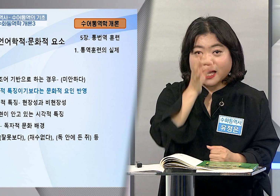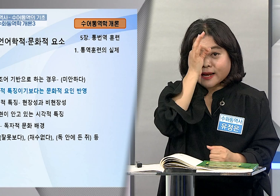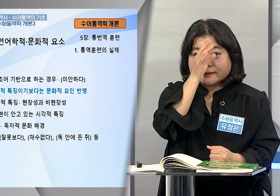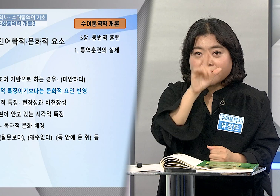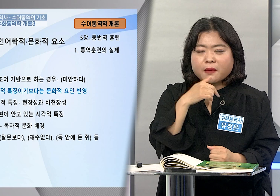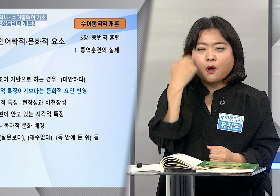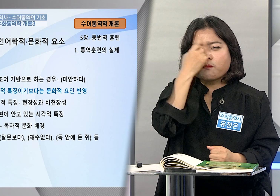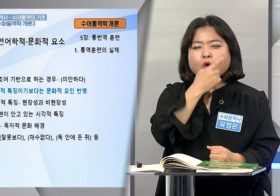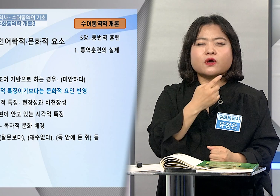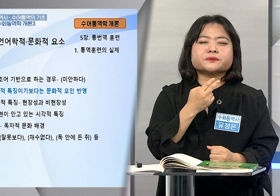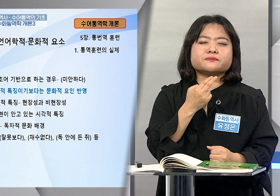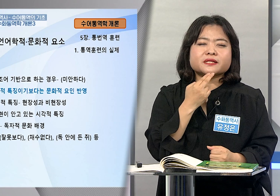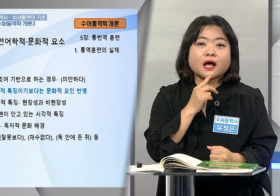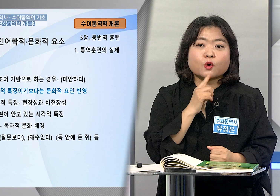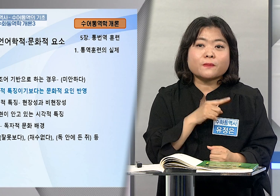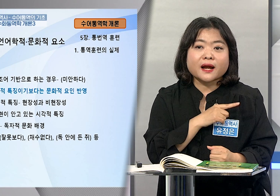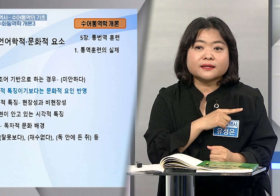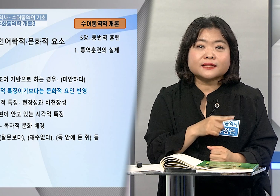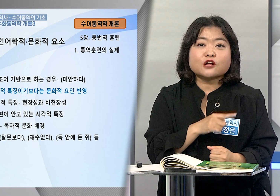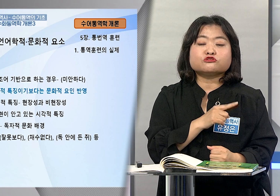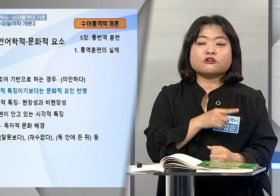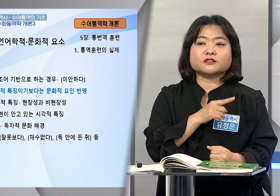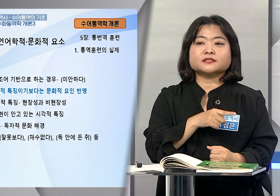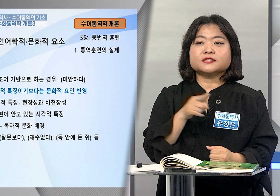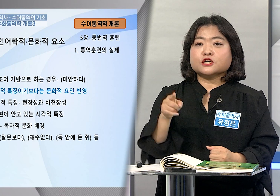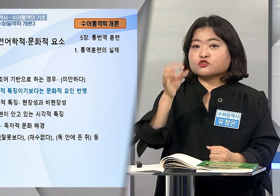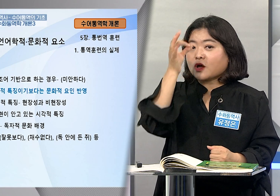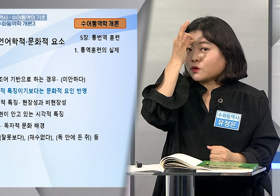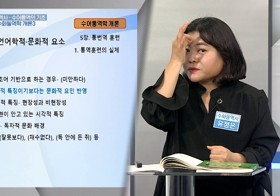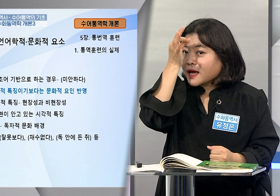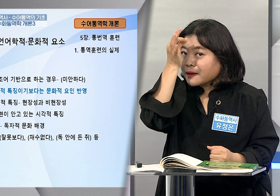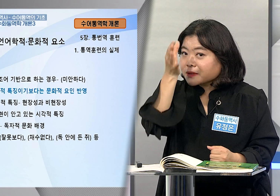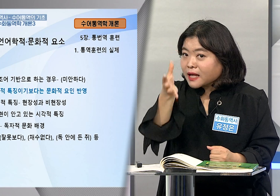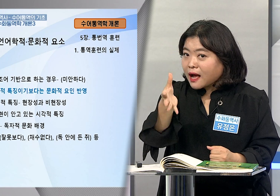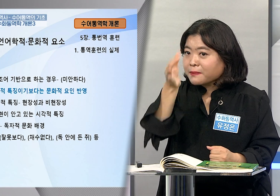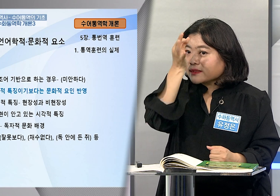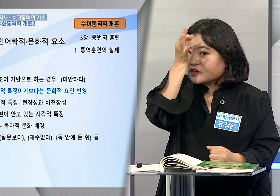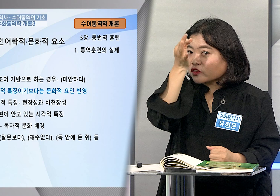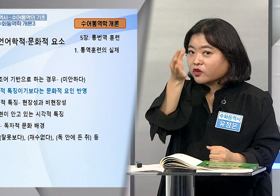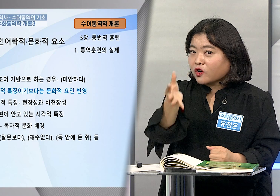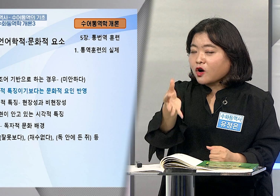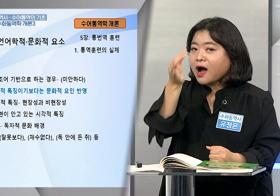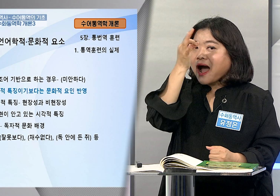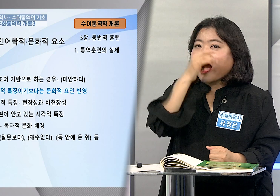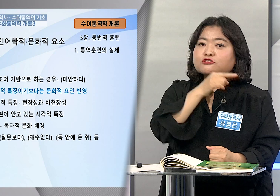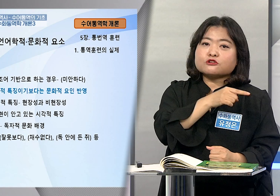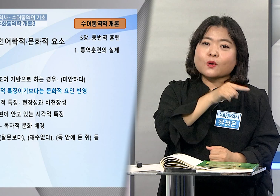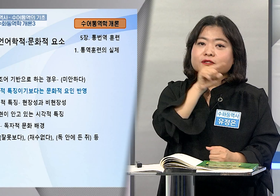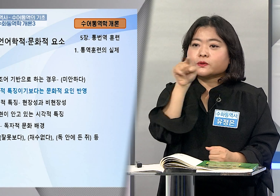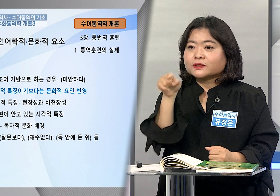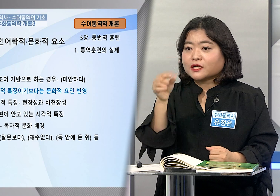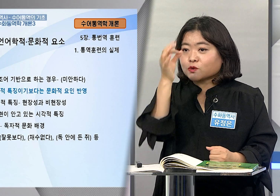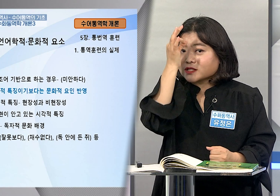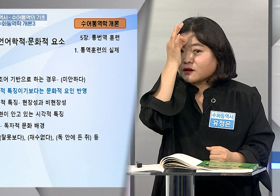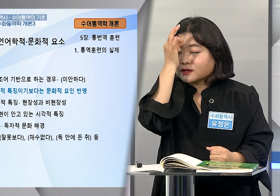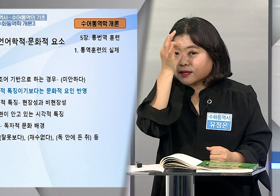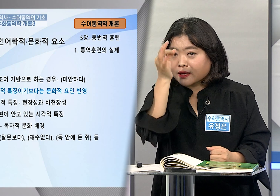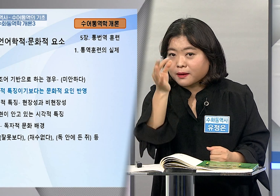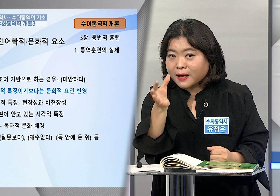미안할 때 면목이 없습니다. 하고 말하는 한국어를 수화로 미안합니다. 만들었던 거. 한국어 관용어를 가져와서 이렇게